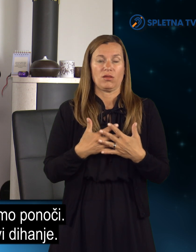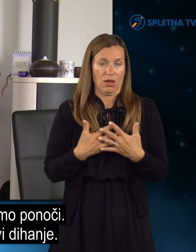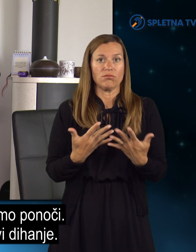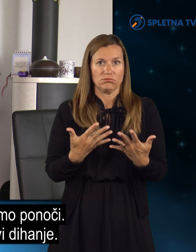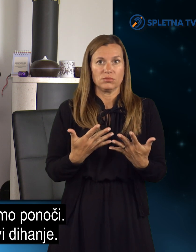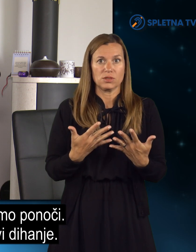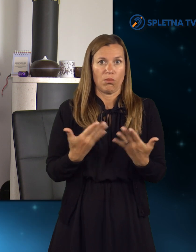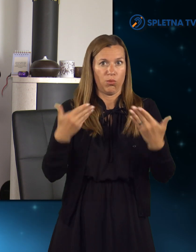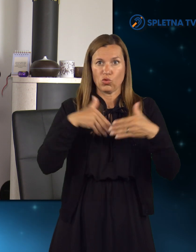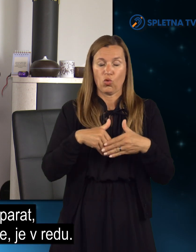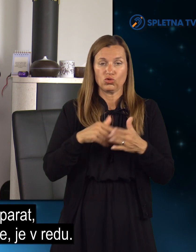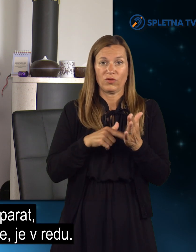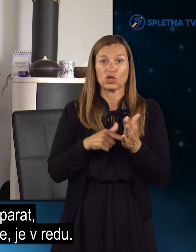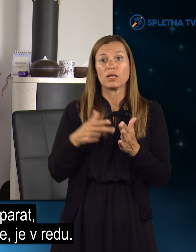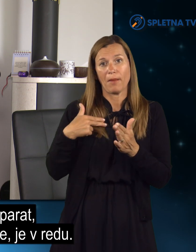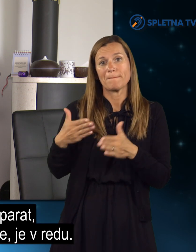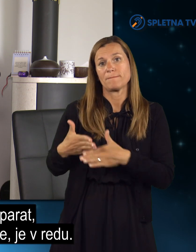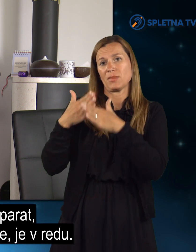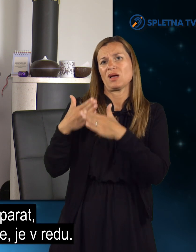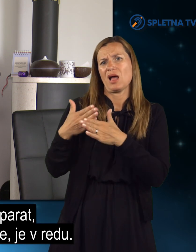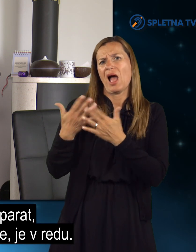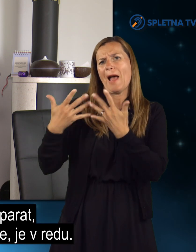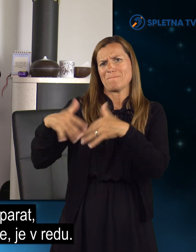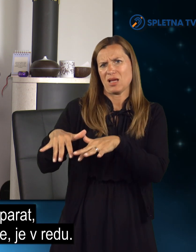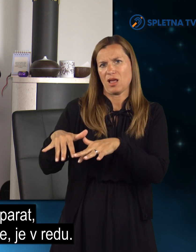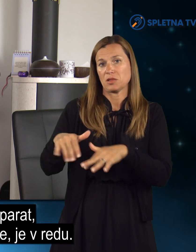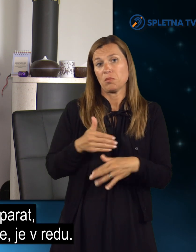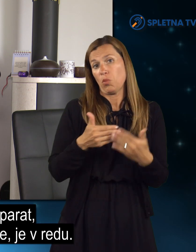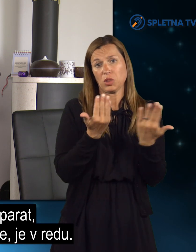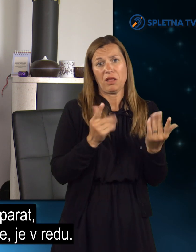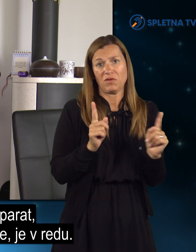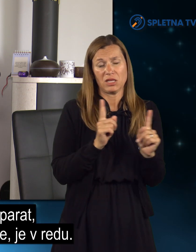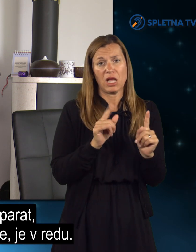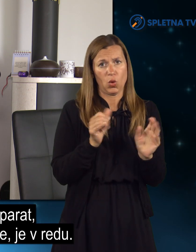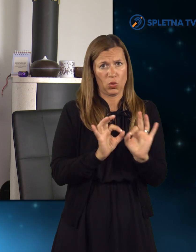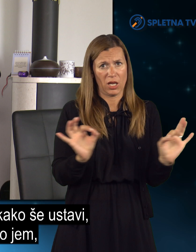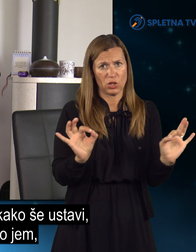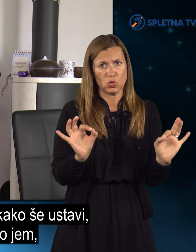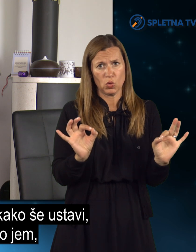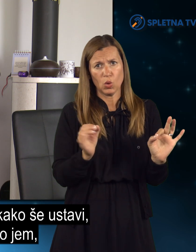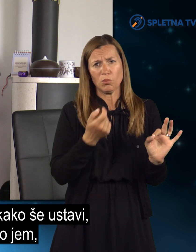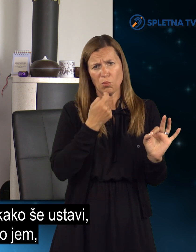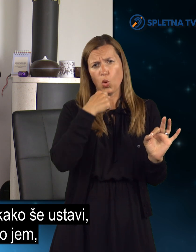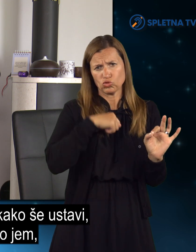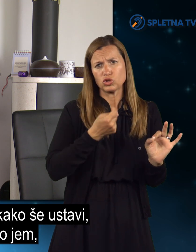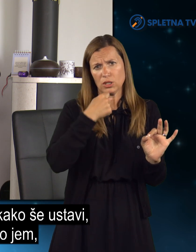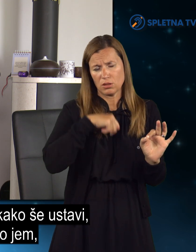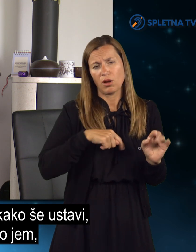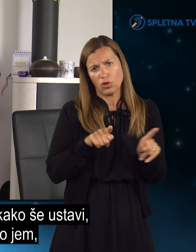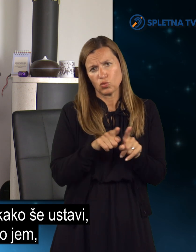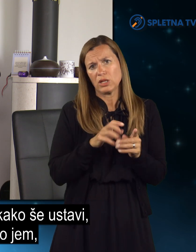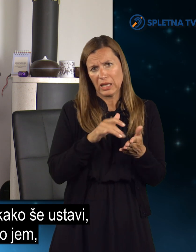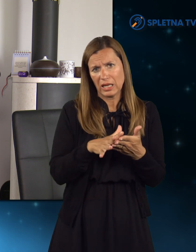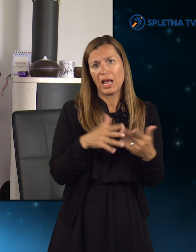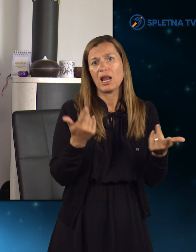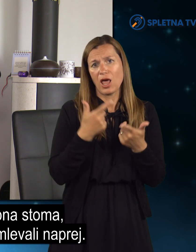se ustavlja dihanje in imam tudi aparat, tako da čez dan je v redu. Požiranje se je tudi nekako še ustavil, tako da lahko jem,